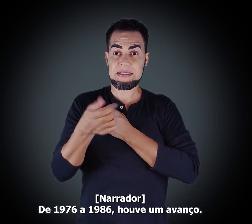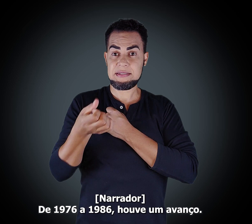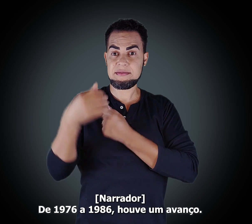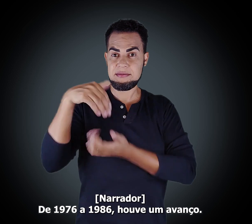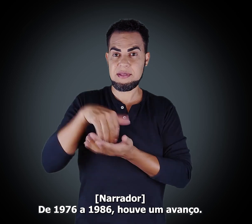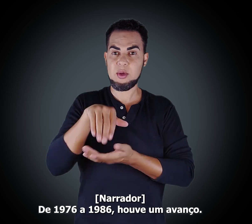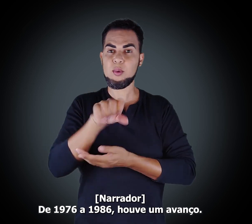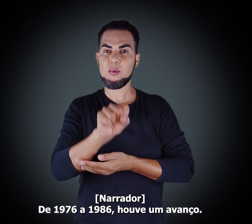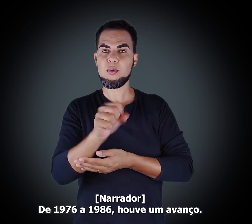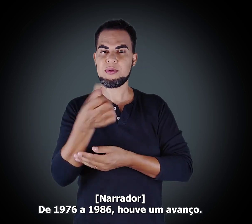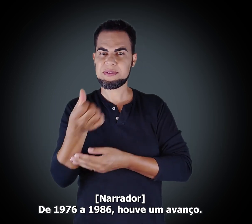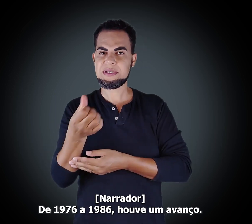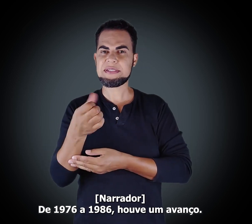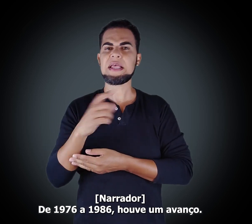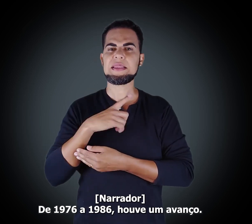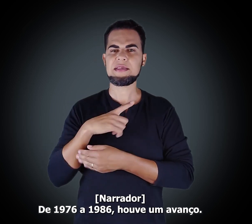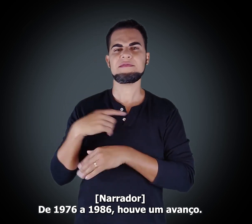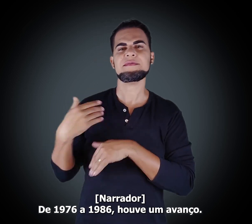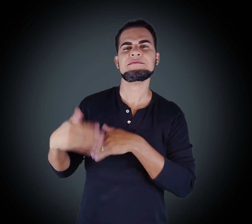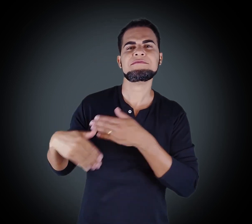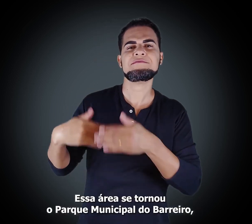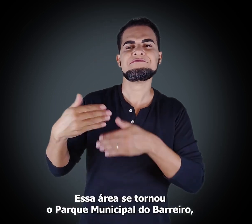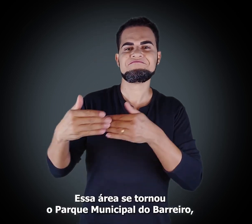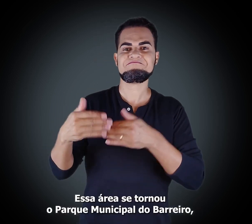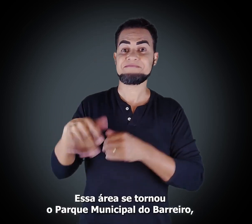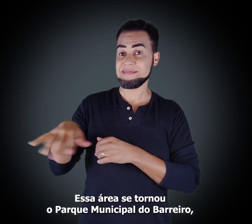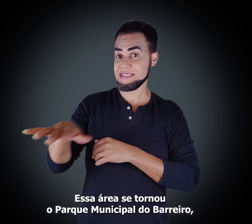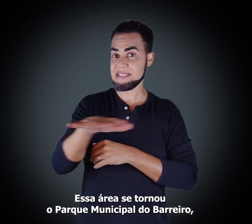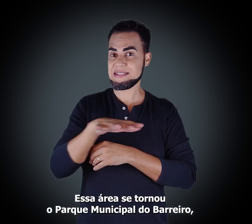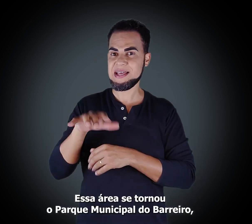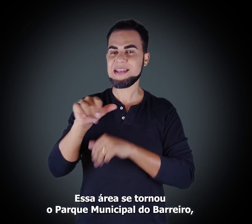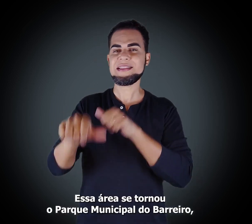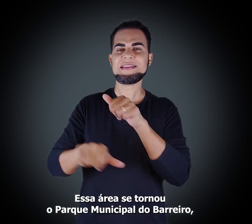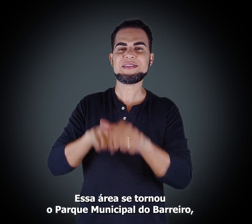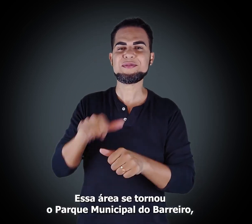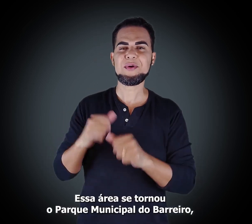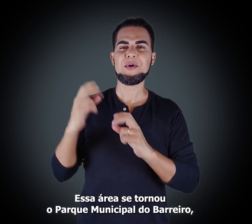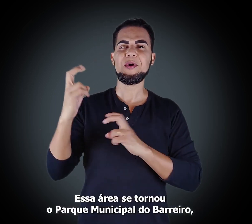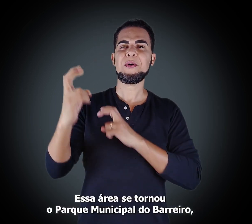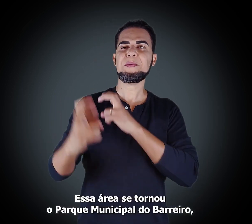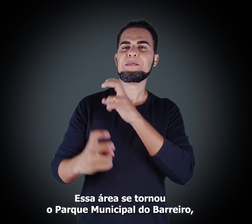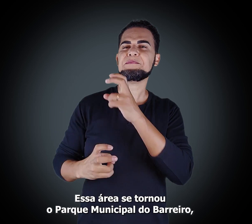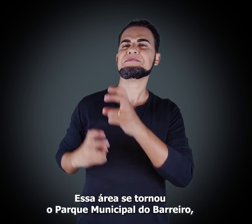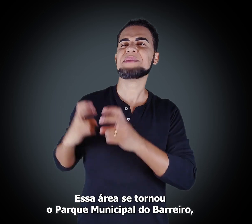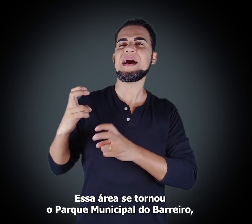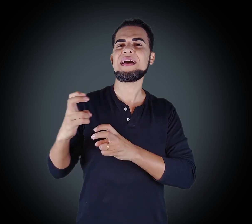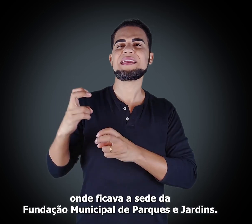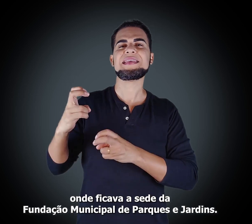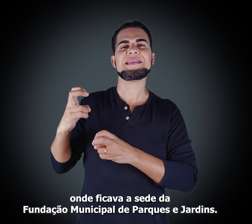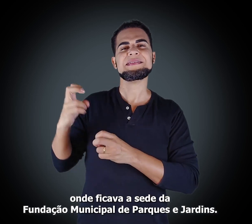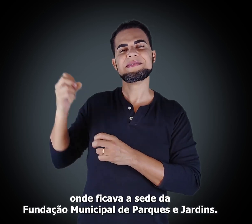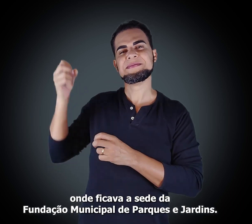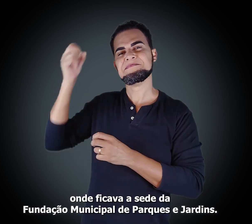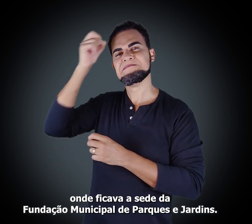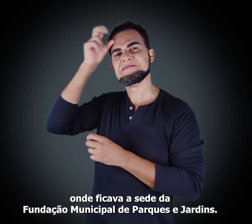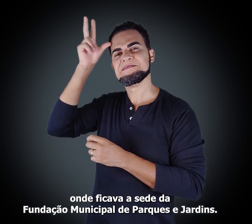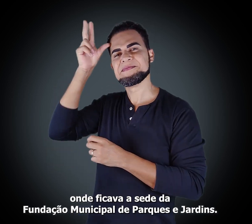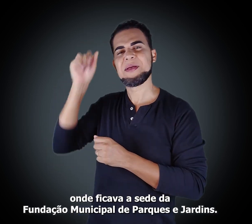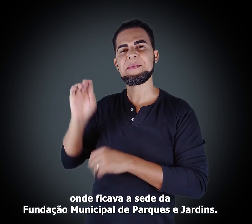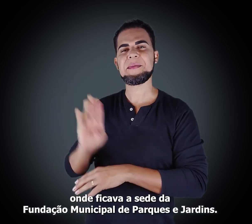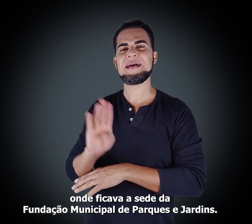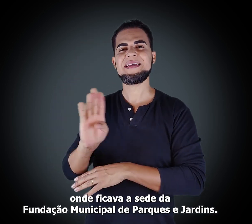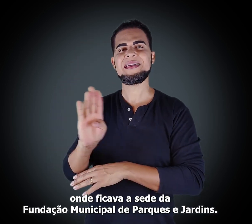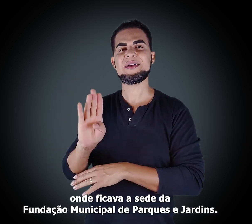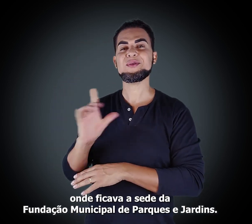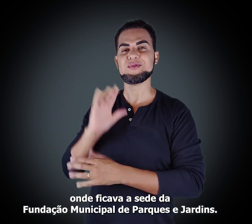a 86, houve um avanço. Essa área se tornou o Parque Municipal do Barreiro, onde ficava a sede